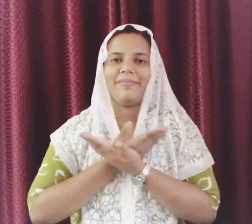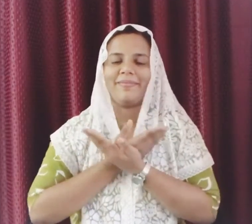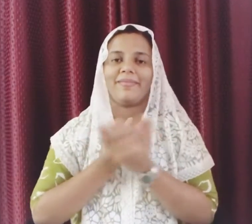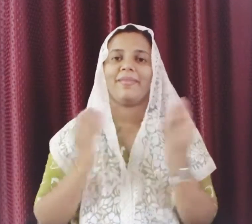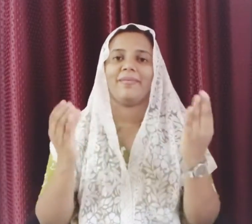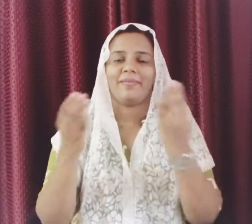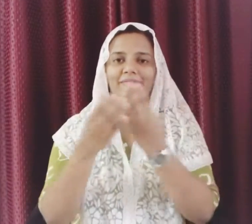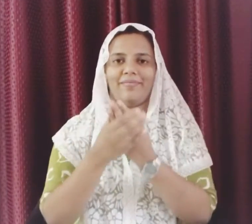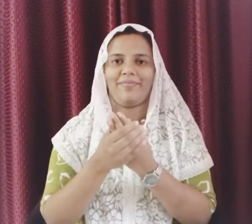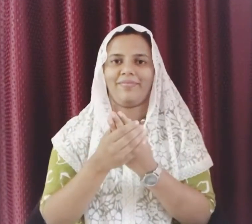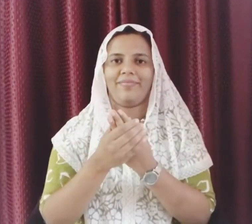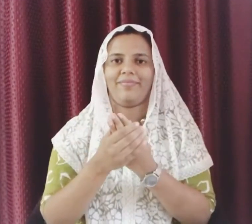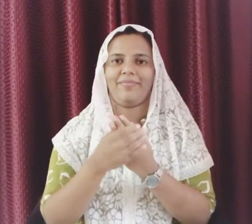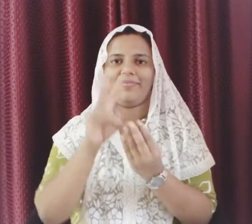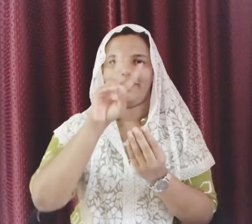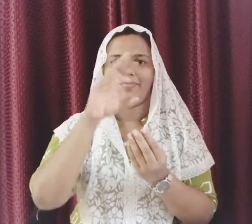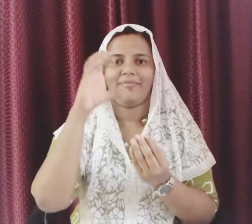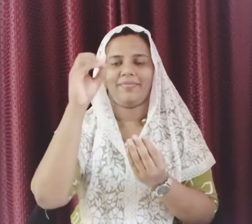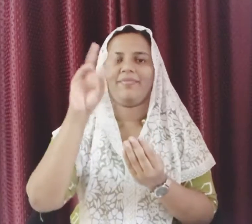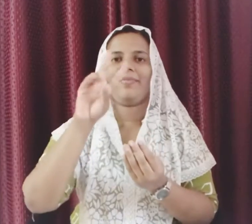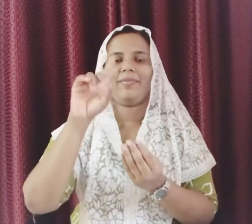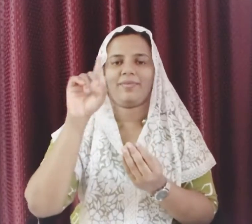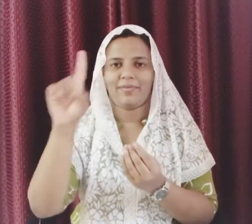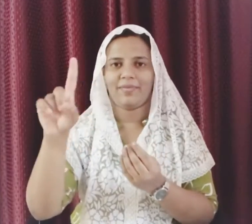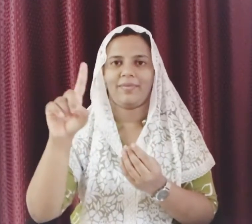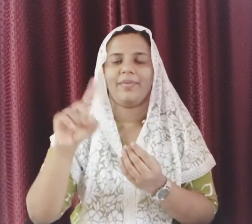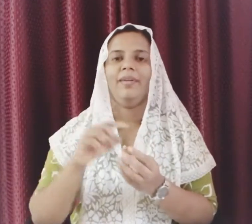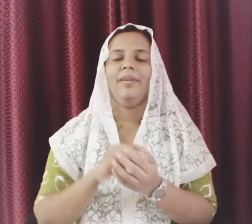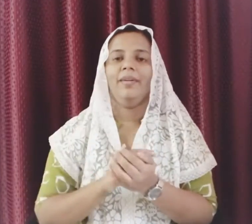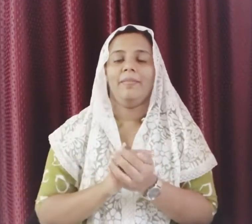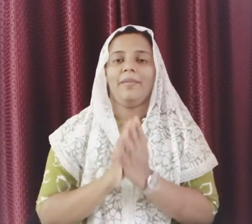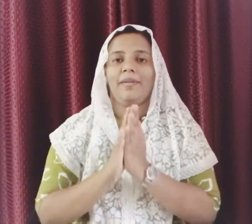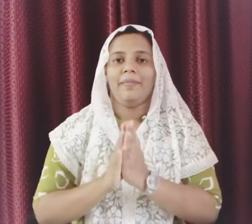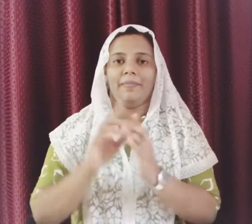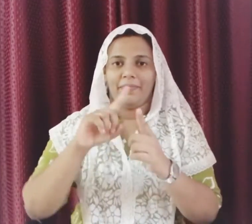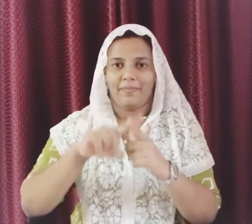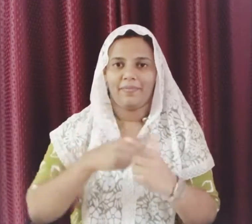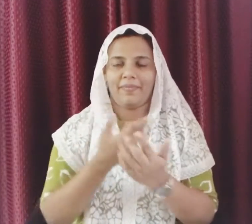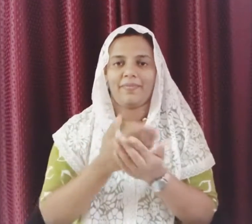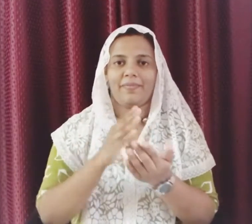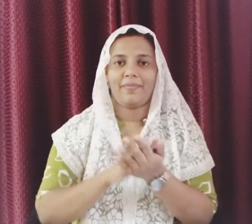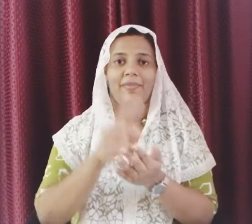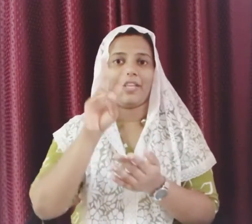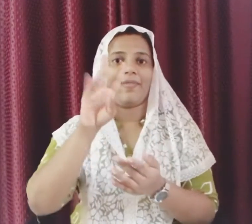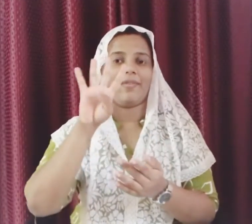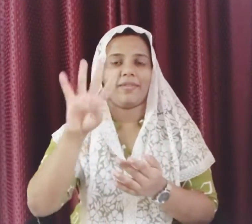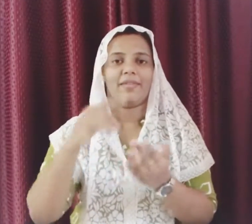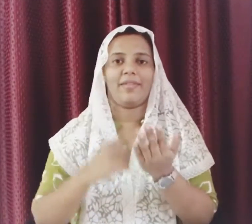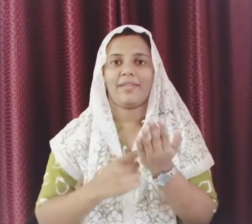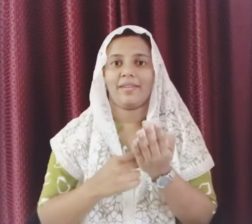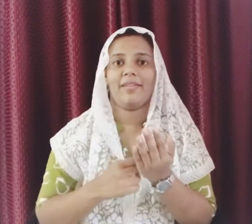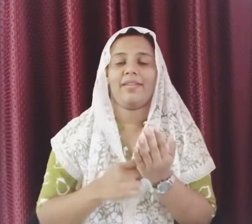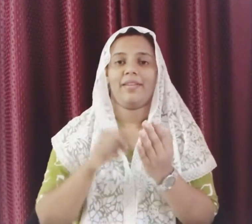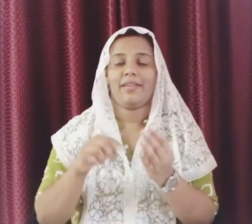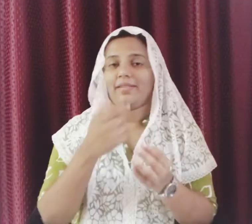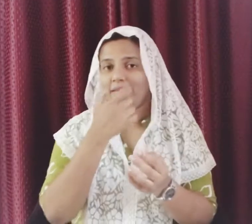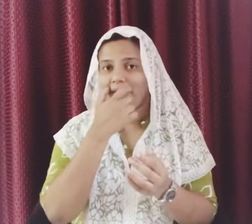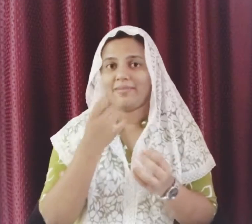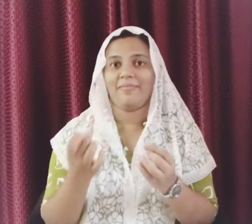വാഴ്ത്തപ്പെടുമാറാകട്ടെ. പ്രിയപ്പെട്ട ദൈവമക്കളെ, നമുക്ക് ഒരുമിച്ച് 2021 ആമേൻ ജനുവരി മാസം 24 ഞായറാഴ്ച പ്രഭാതത്തിൽ